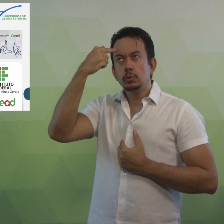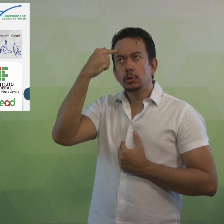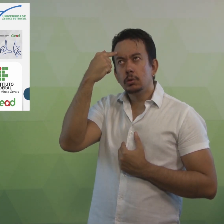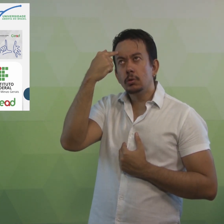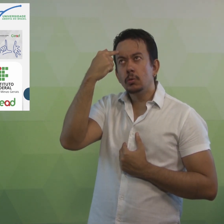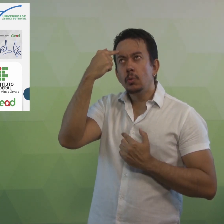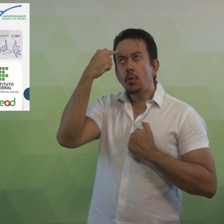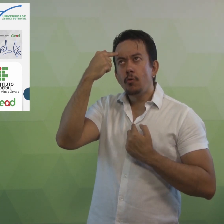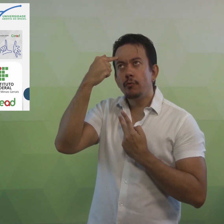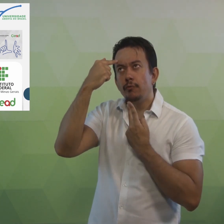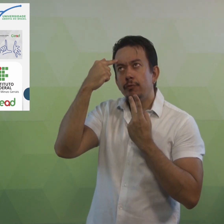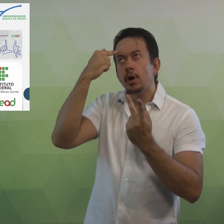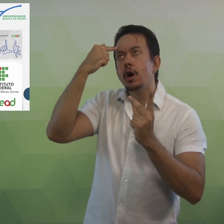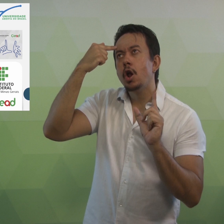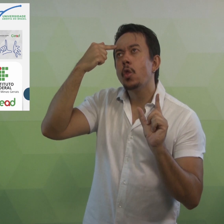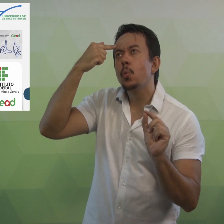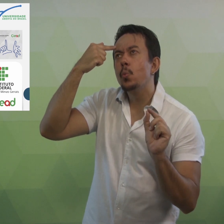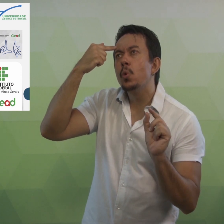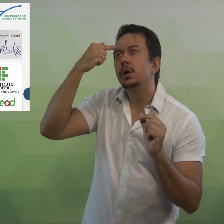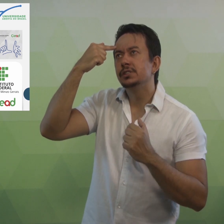Como que essa estrutura ela ocorre?